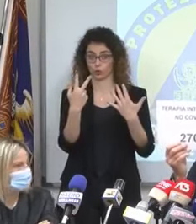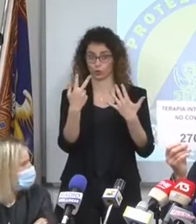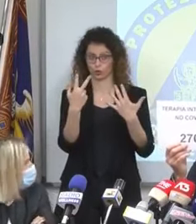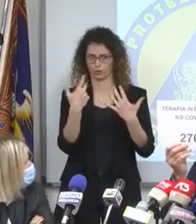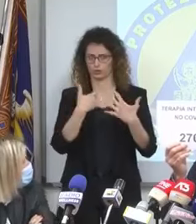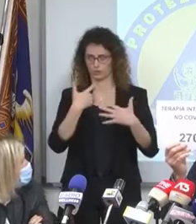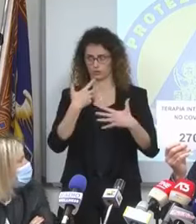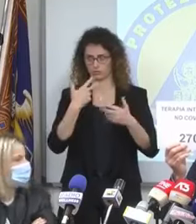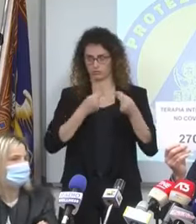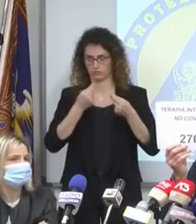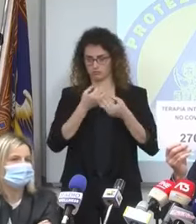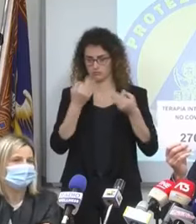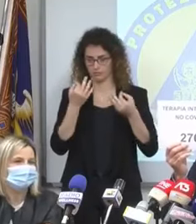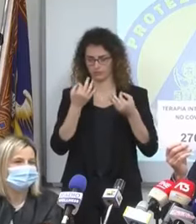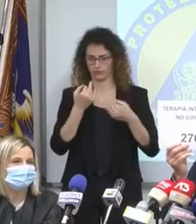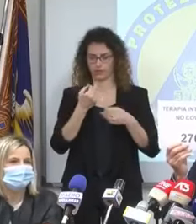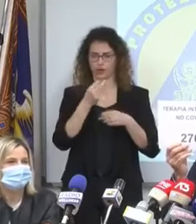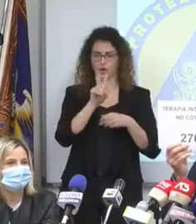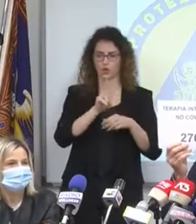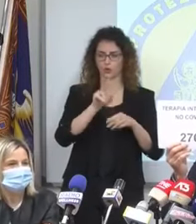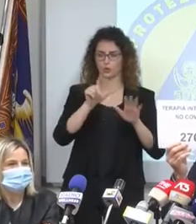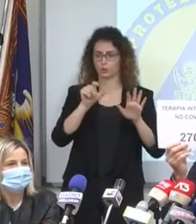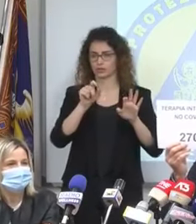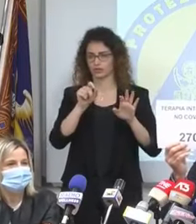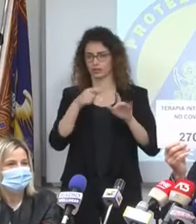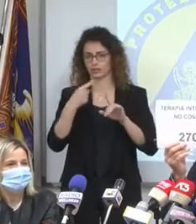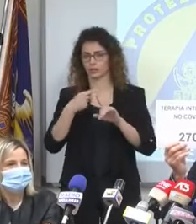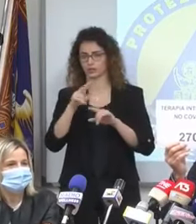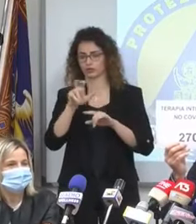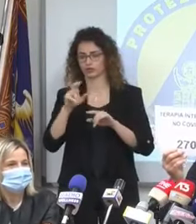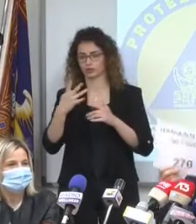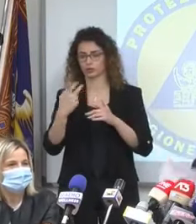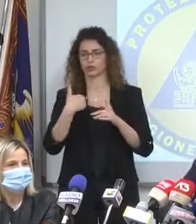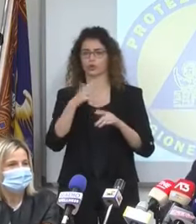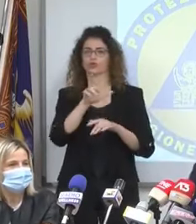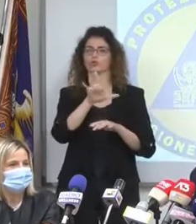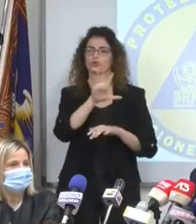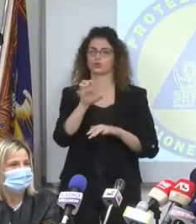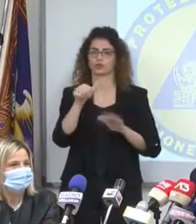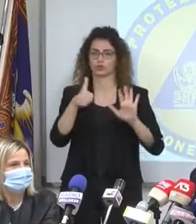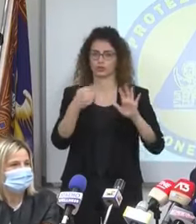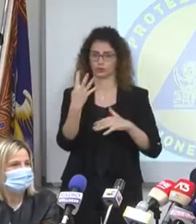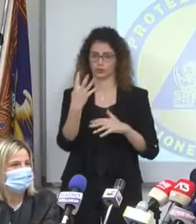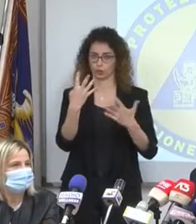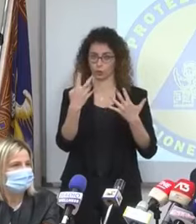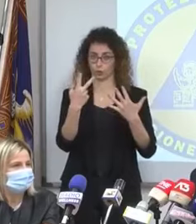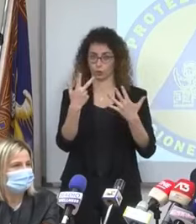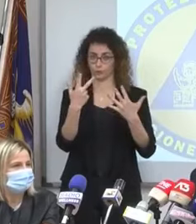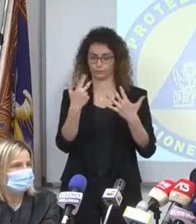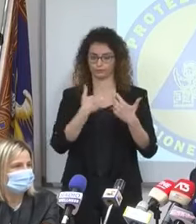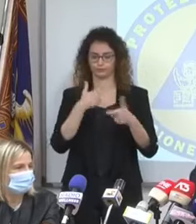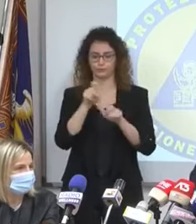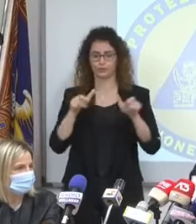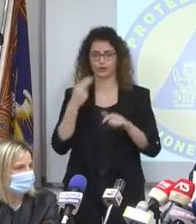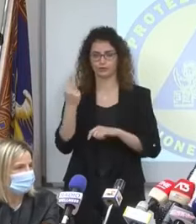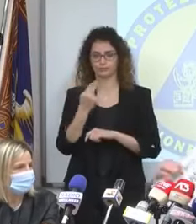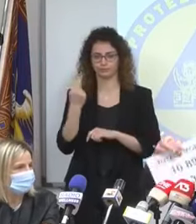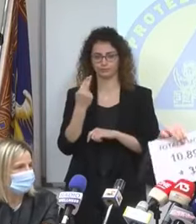conto. 270 più 308, 578. Totale di